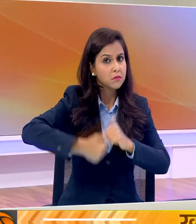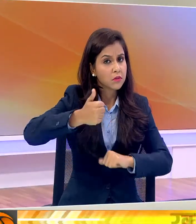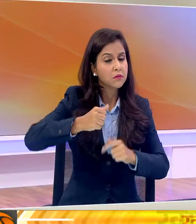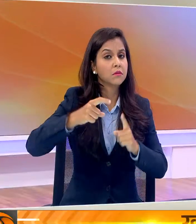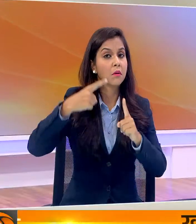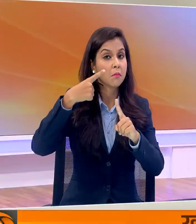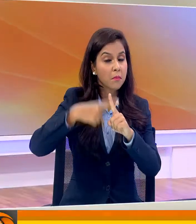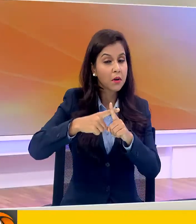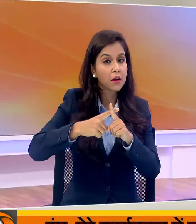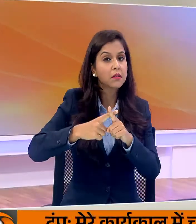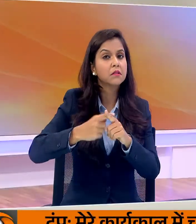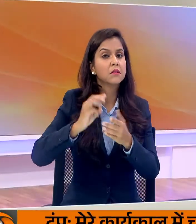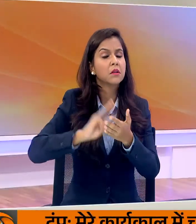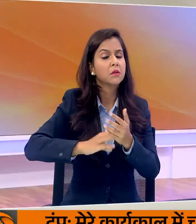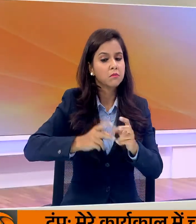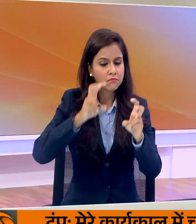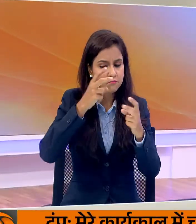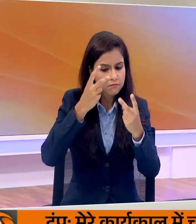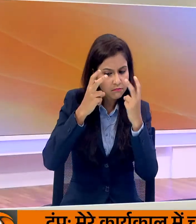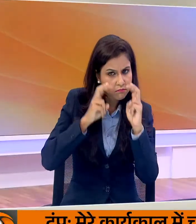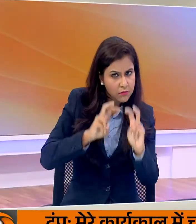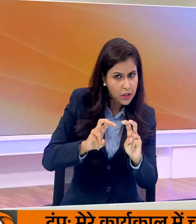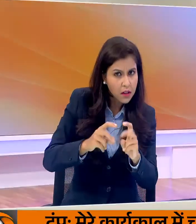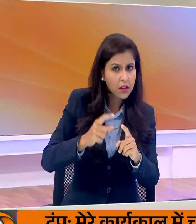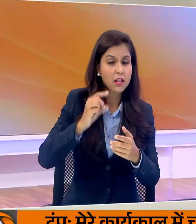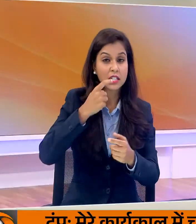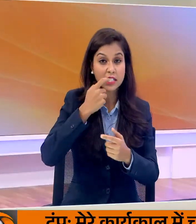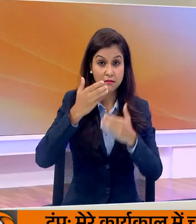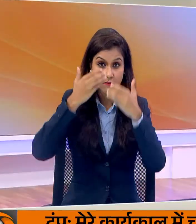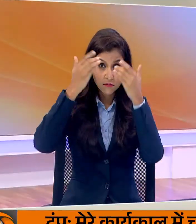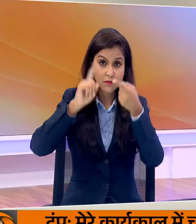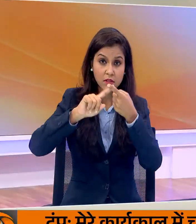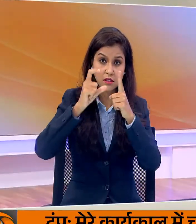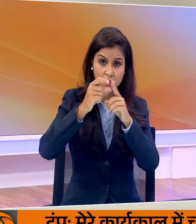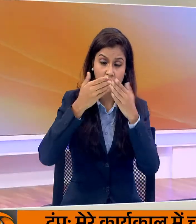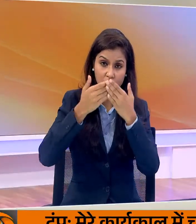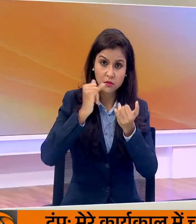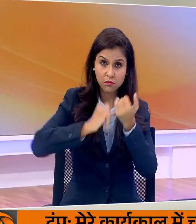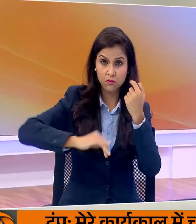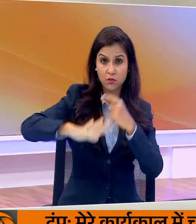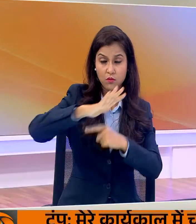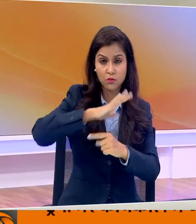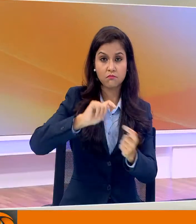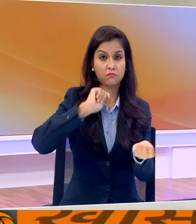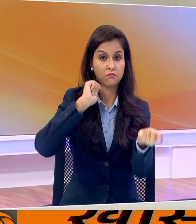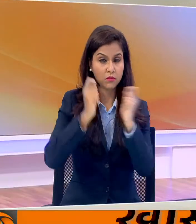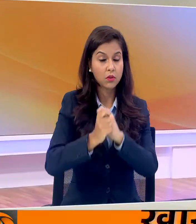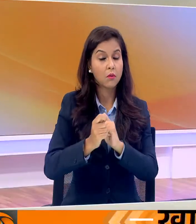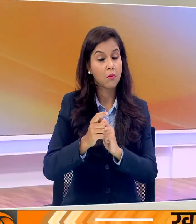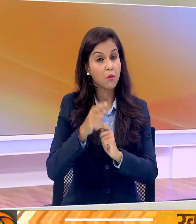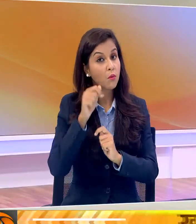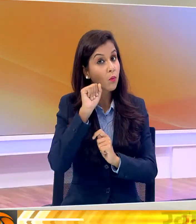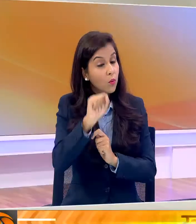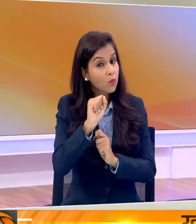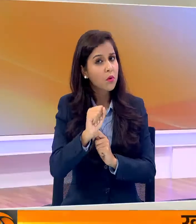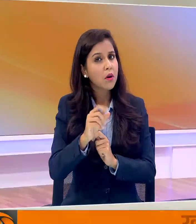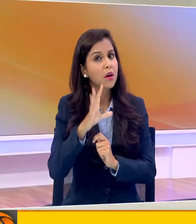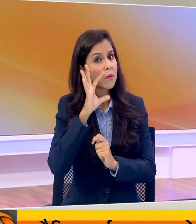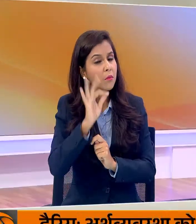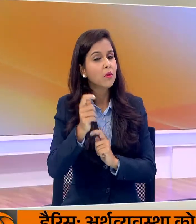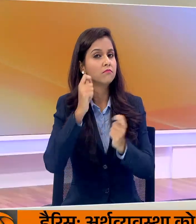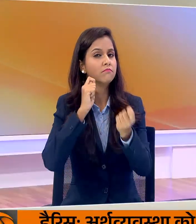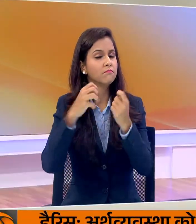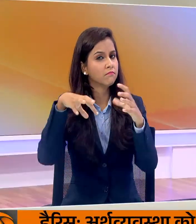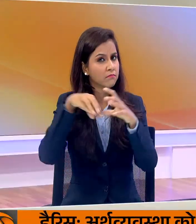प्रणाली, स्वास्थ्य देखभाल और नर्सिंग शिक्षा, सामाजिक सुधार लाने में उनके महत्वपूर्ण योगदान के लिए